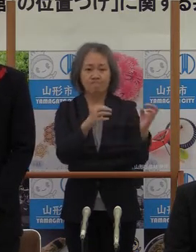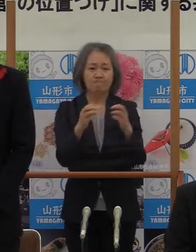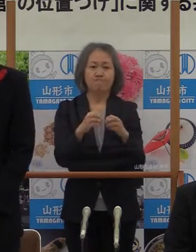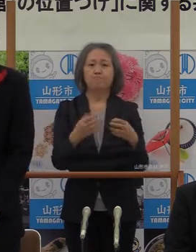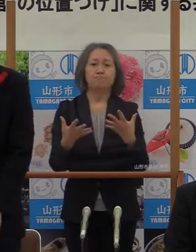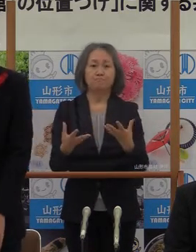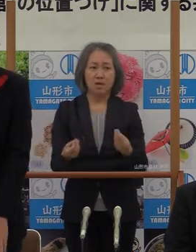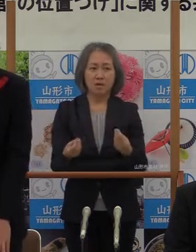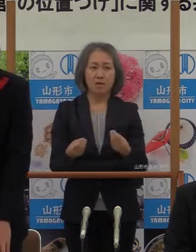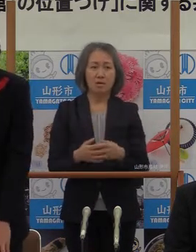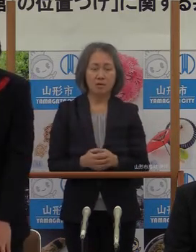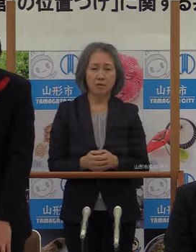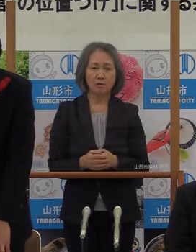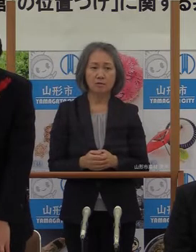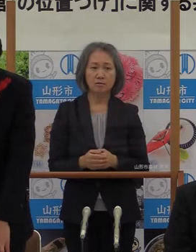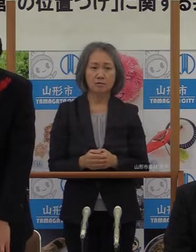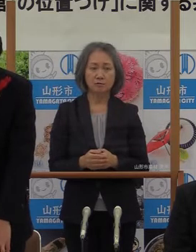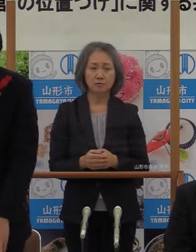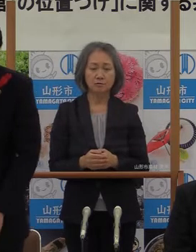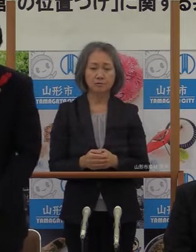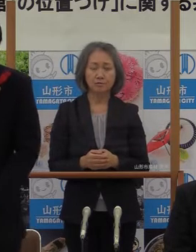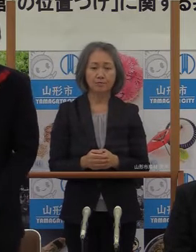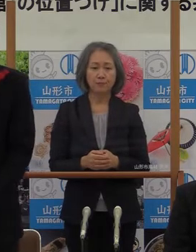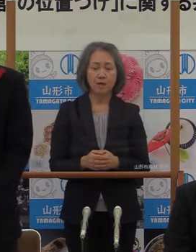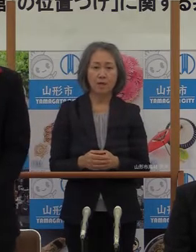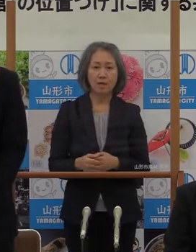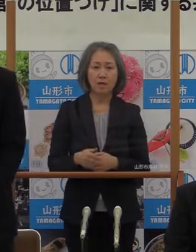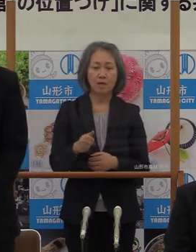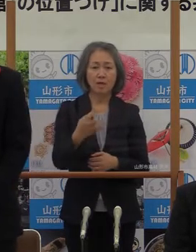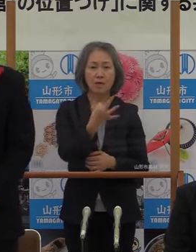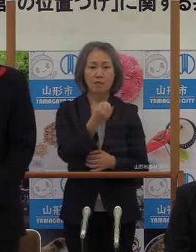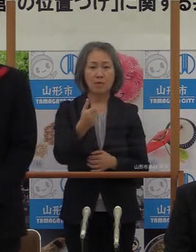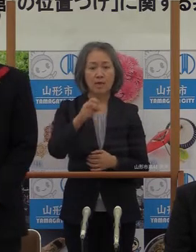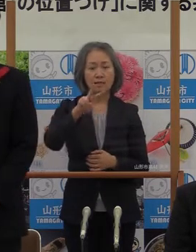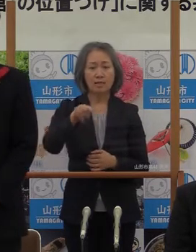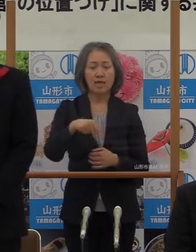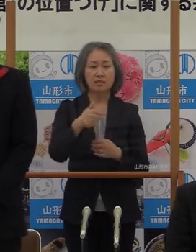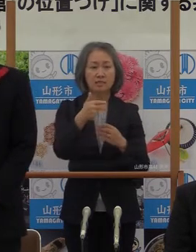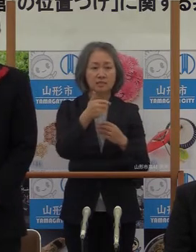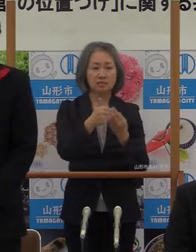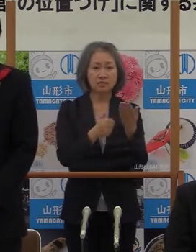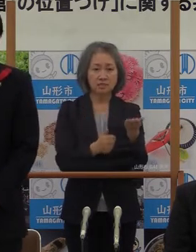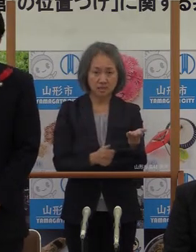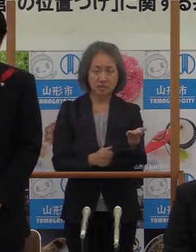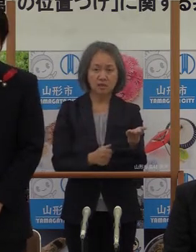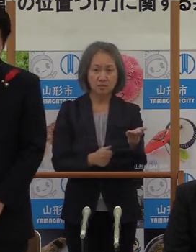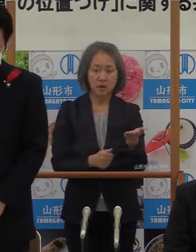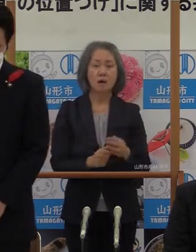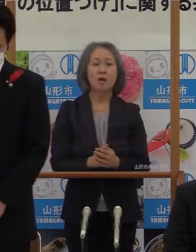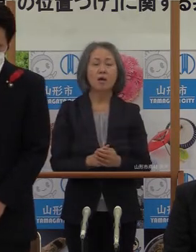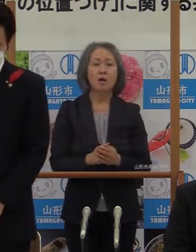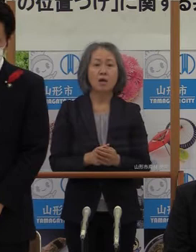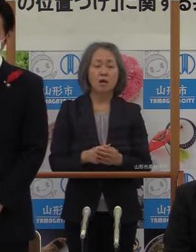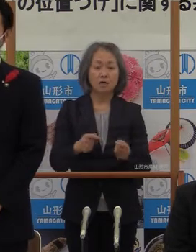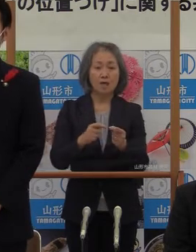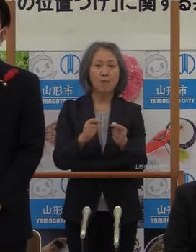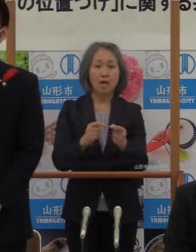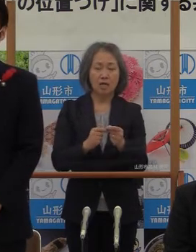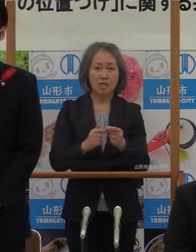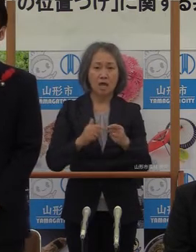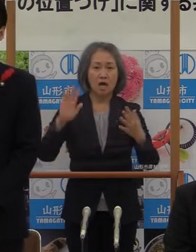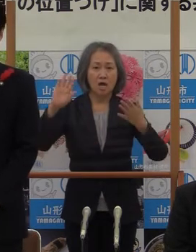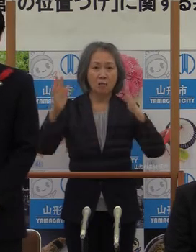。沢渡氏は山形舞妓芸妓をはじめとする料亭文